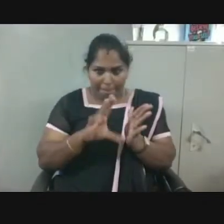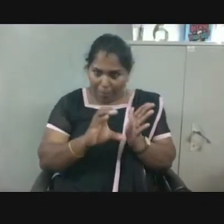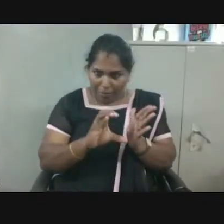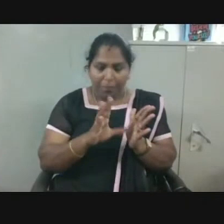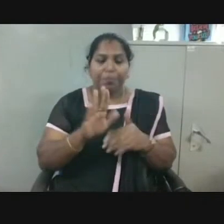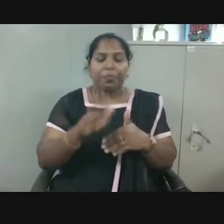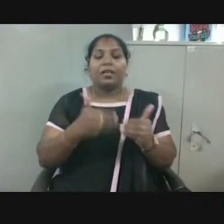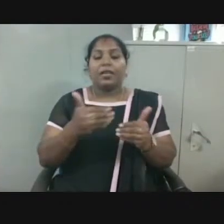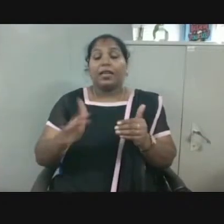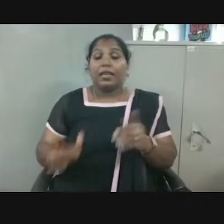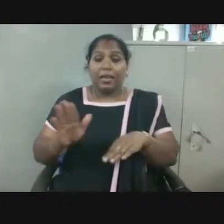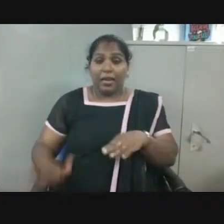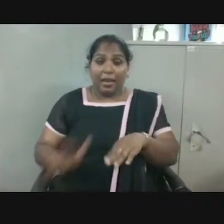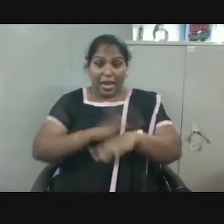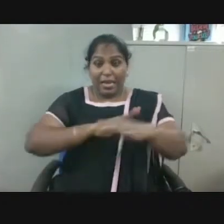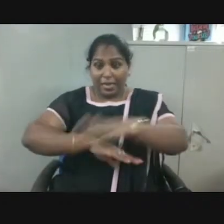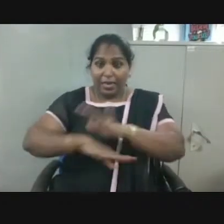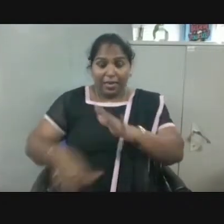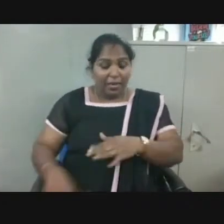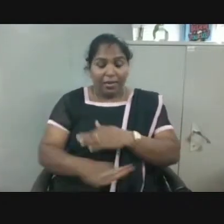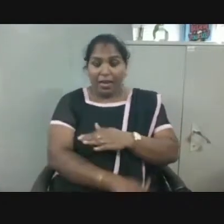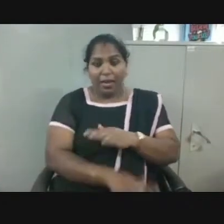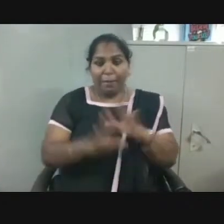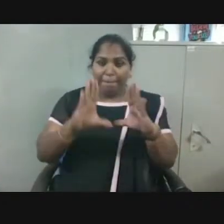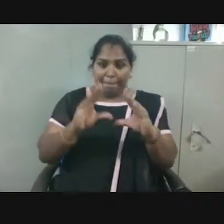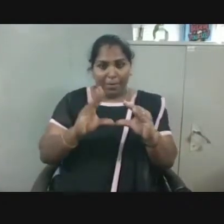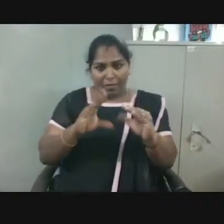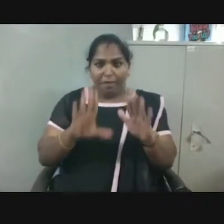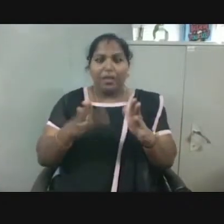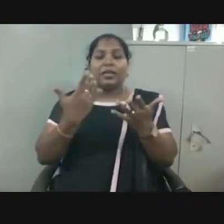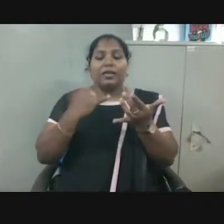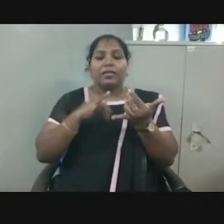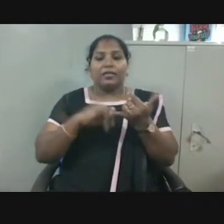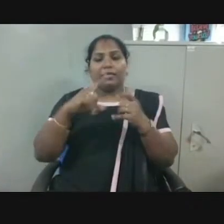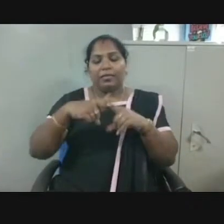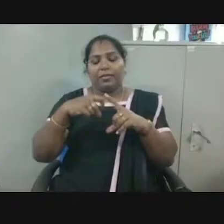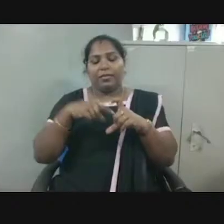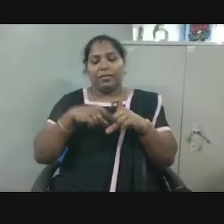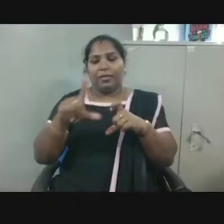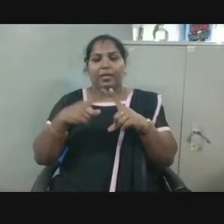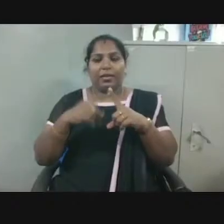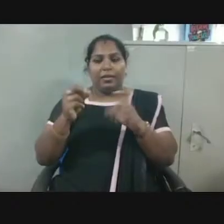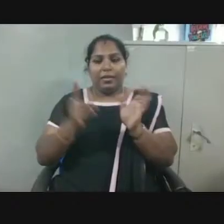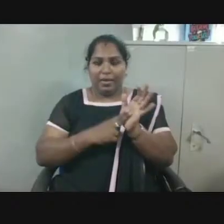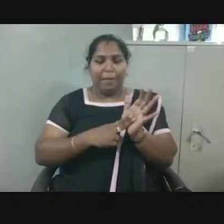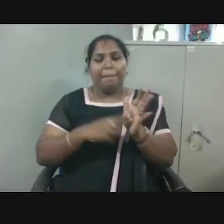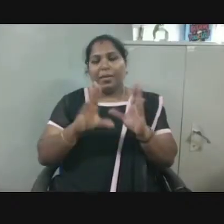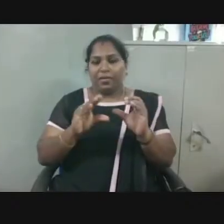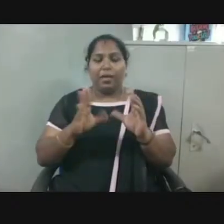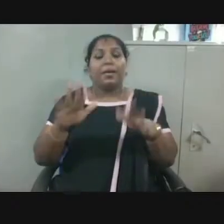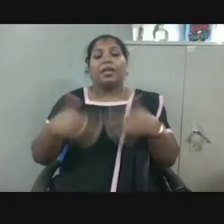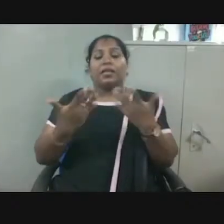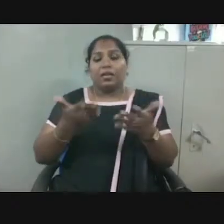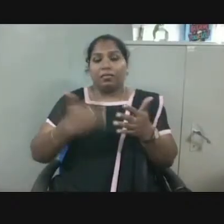കാലിലും ബലം കൊടുക്കുന്ന മസിൽ, അത് സ്കെൽറ്റൽ മസിൽ. പിന്നെ നമ്മുടെ ഇൻഡസ്റ്റൈൻ, അതായത് നമ്മുടെ കുടലുകളിലൊക്കെ ഇരിക്കുന്ന മസിലിനാണ് സ്മൂത്ത് മസിൽ എന്ന്